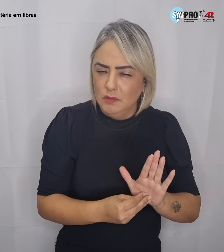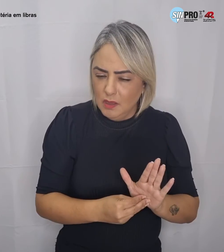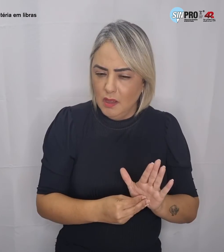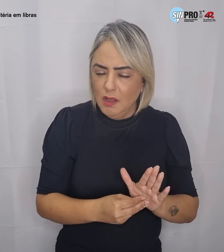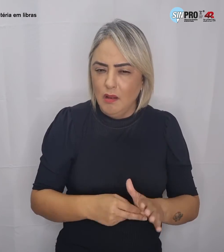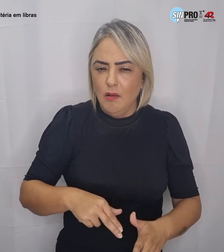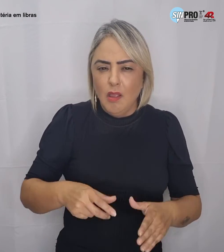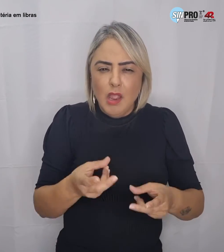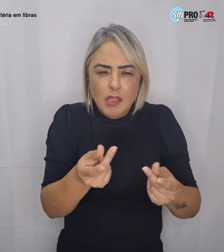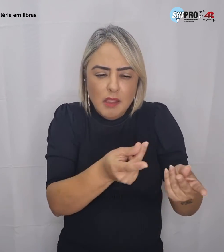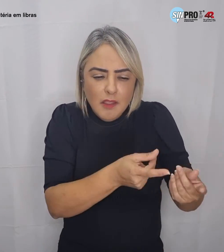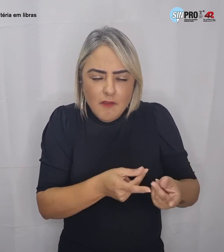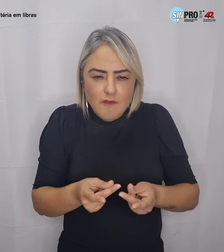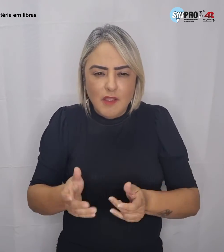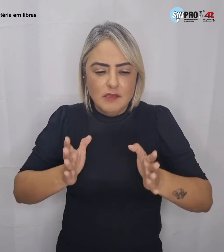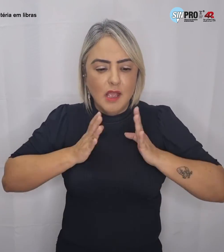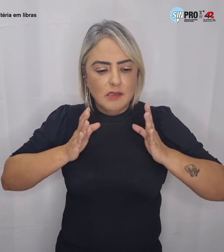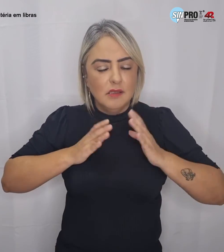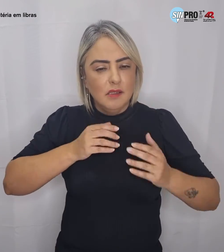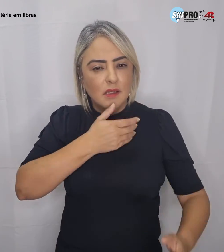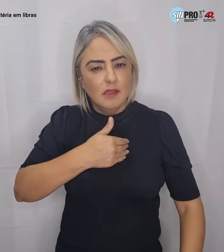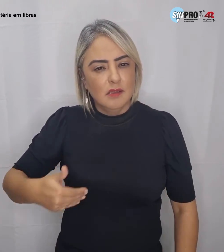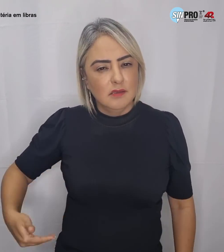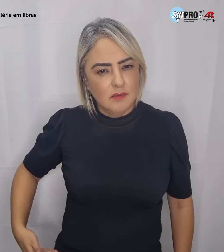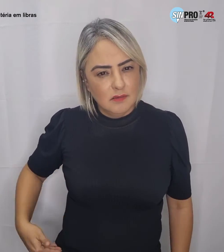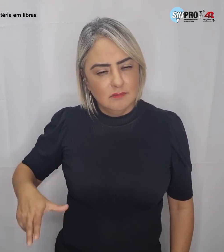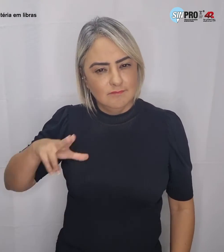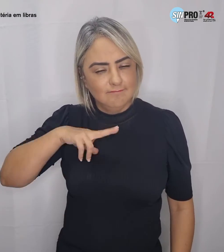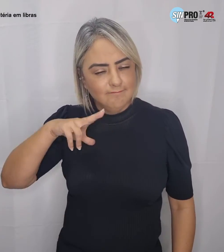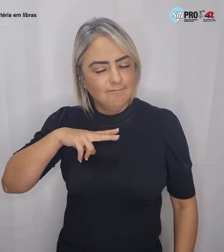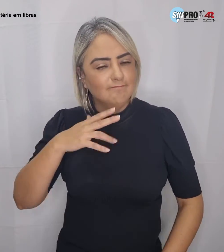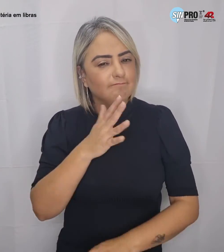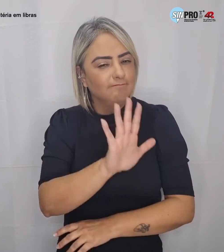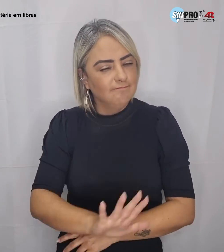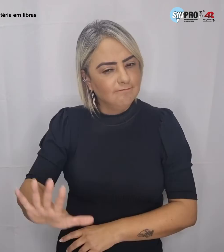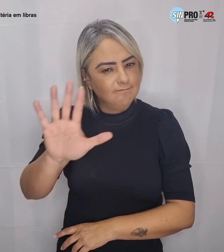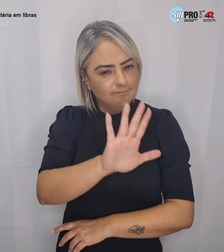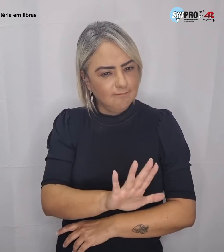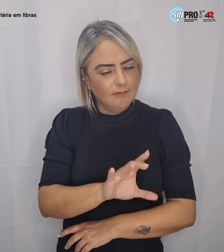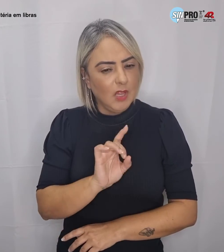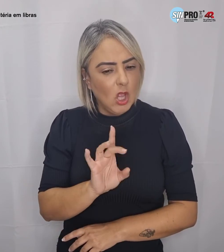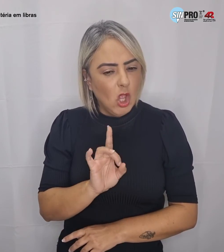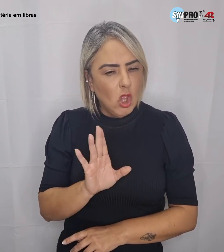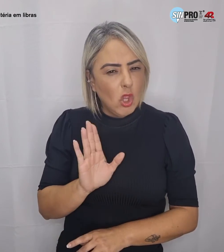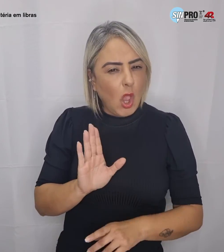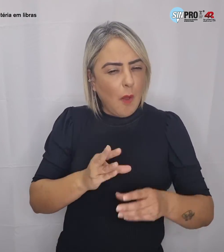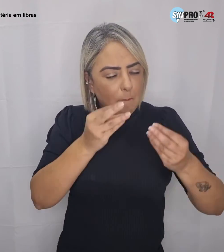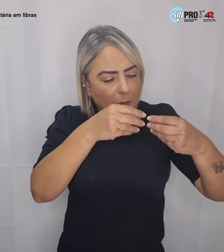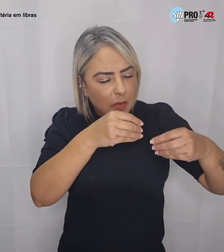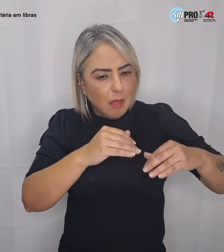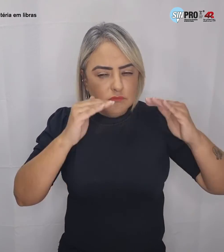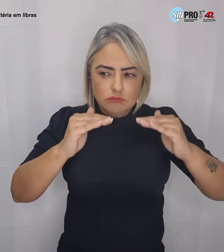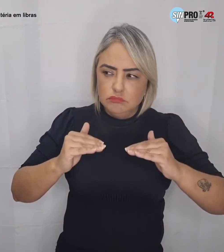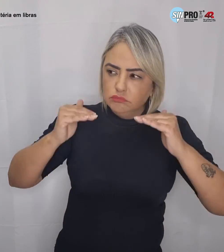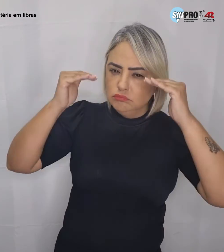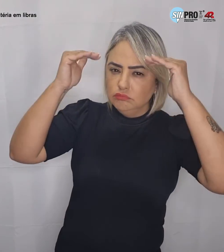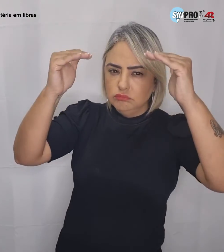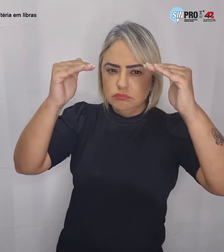modelo que privatiza o patrimônio e as riquezas nacionais, solapando a soberania